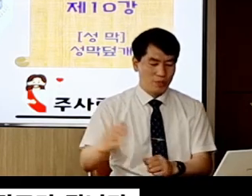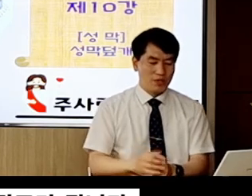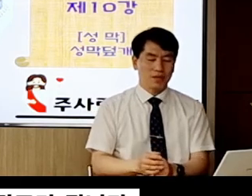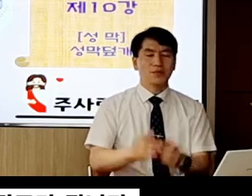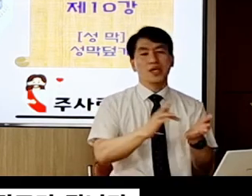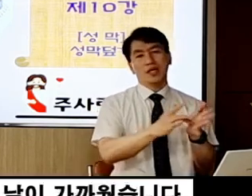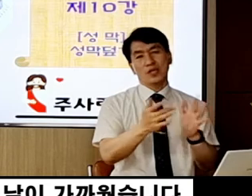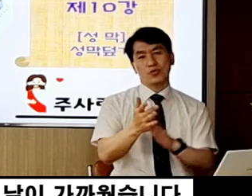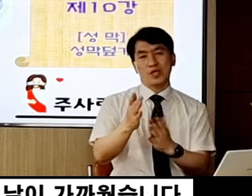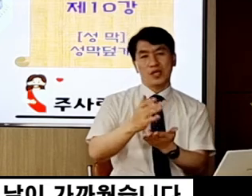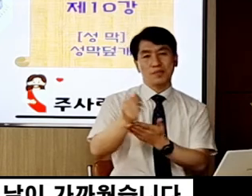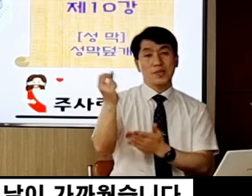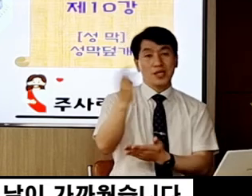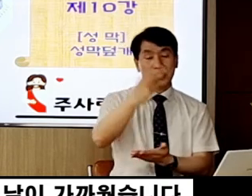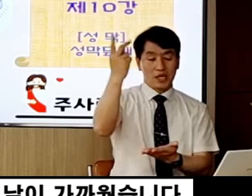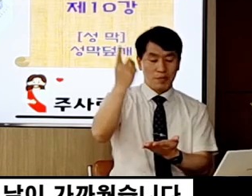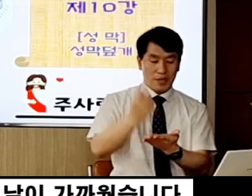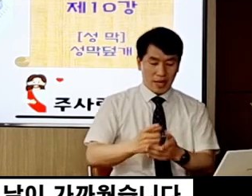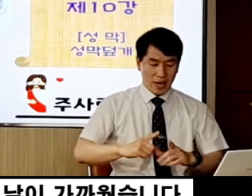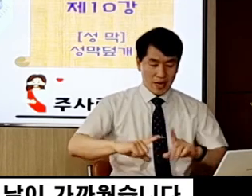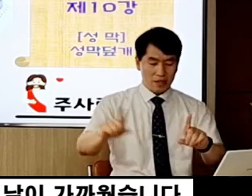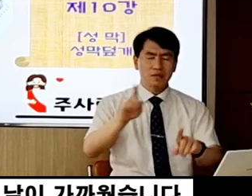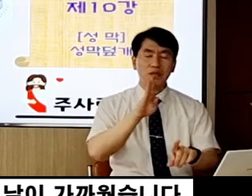됩니다. 예수님 재림의 날